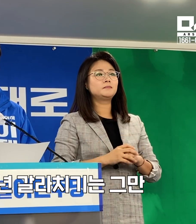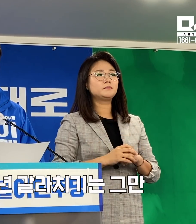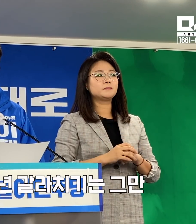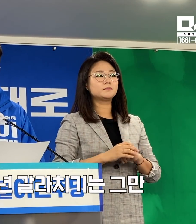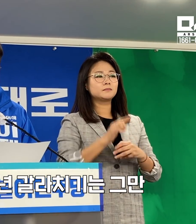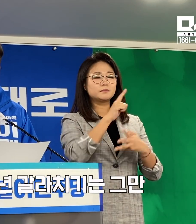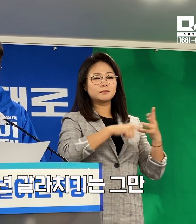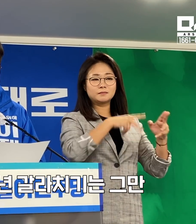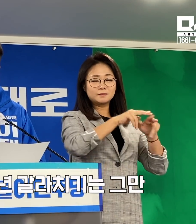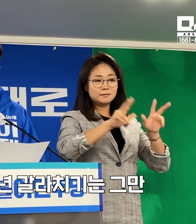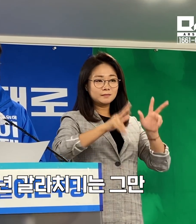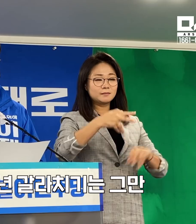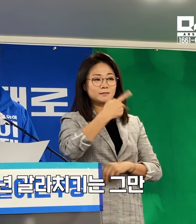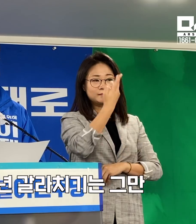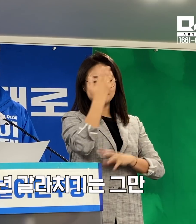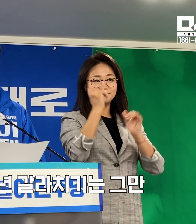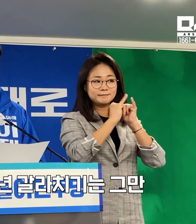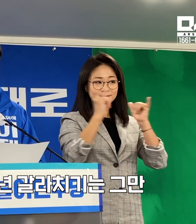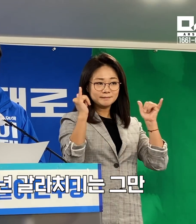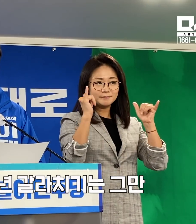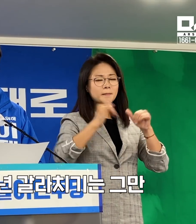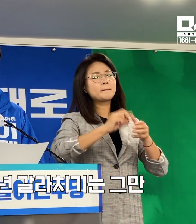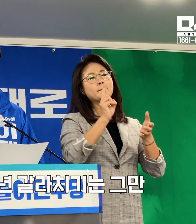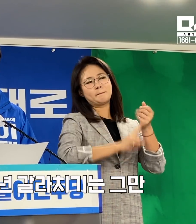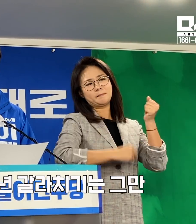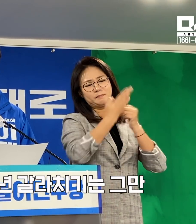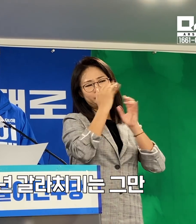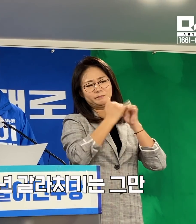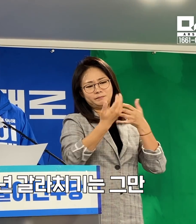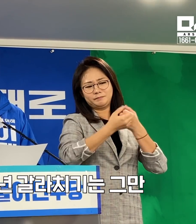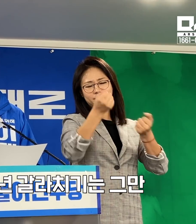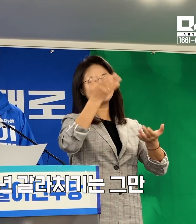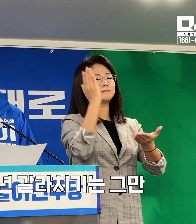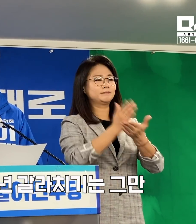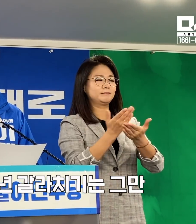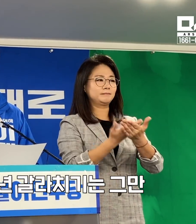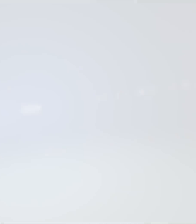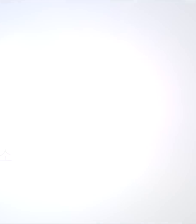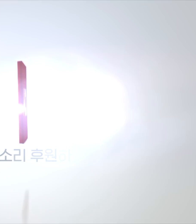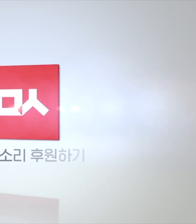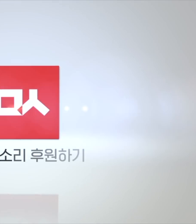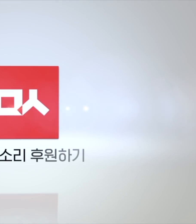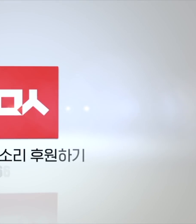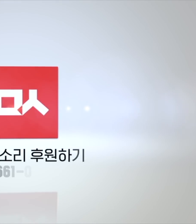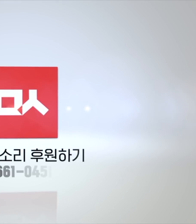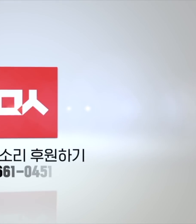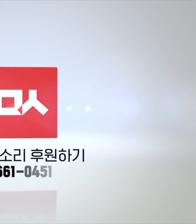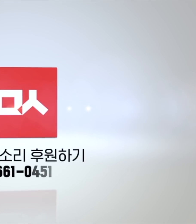윤 후보는 이제라도 청년 팔이 청년 갈라치기를 당장 중단하십시오.